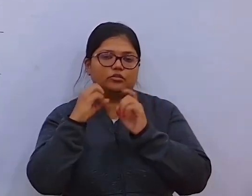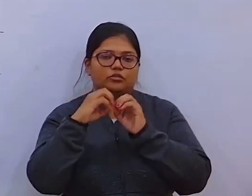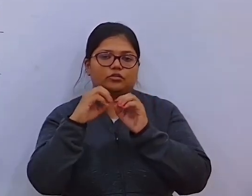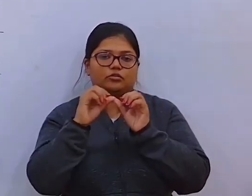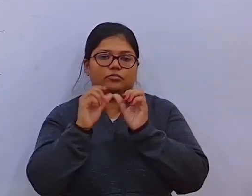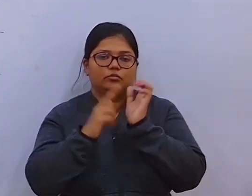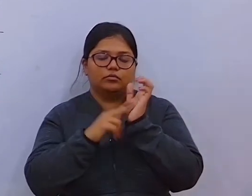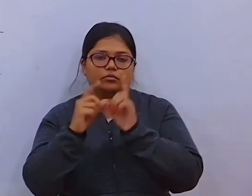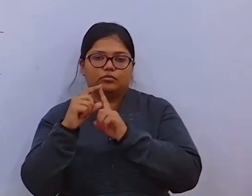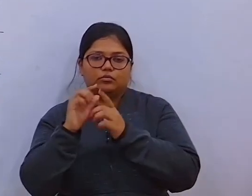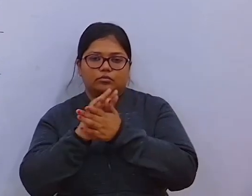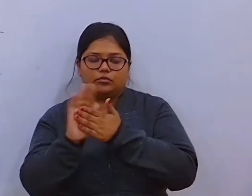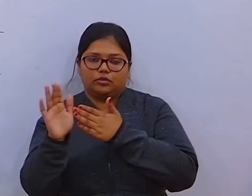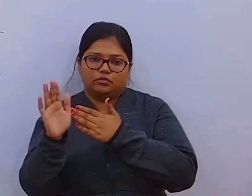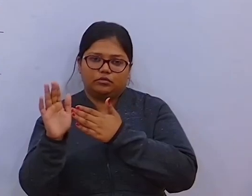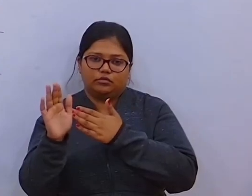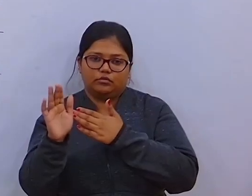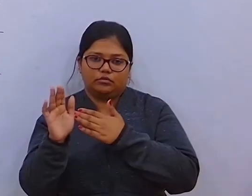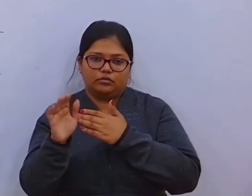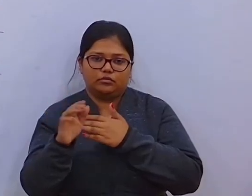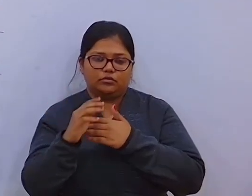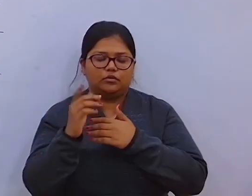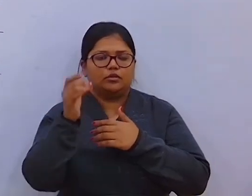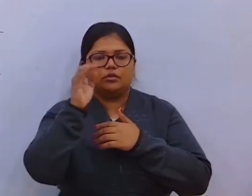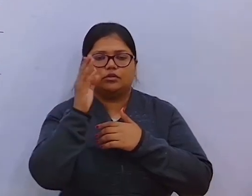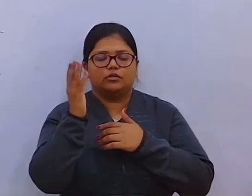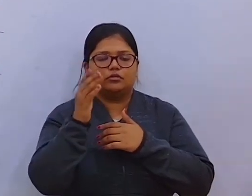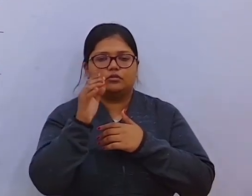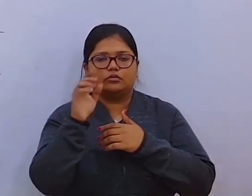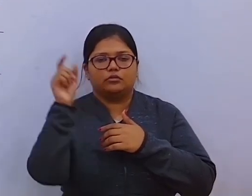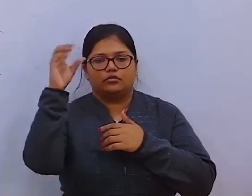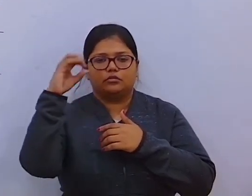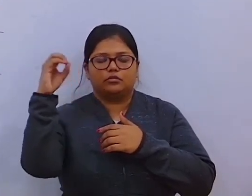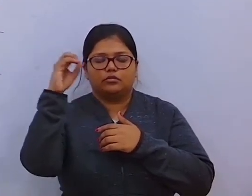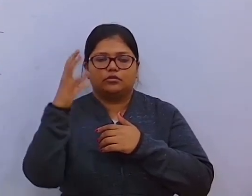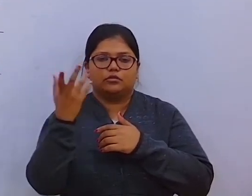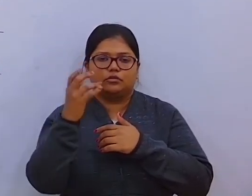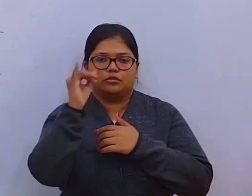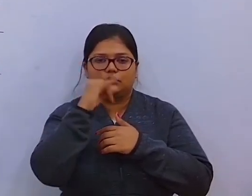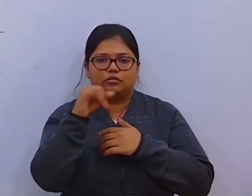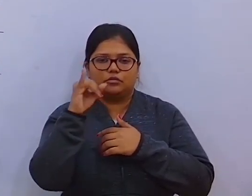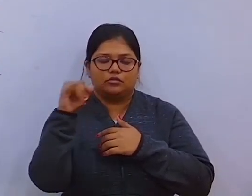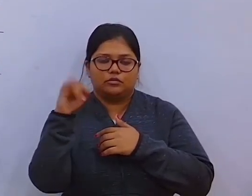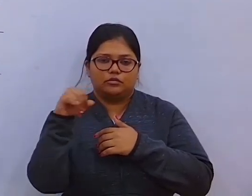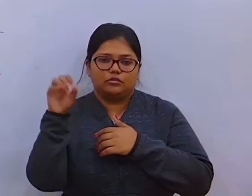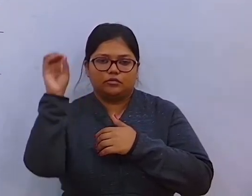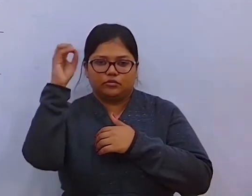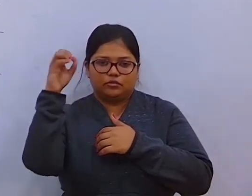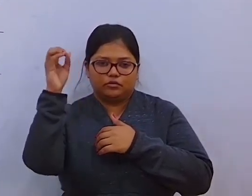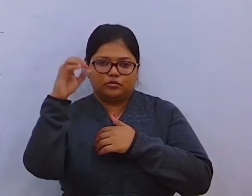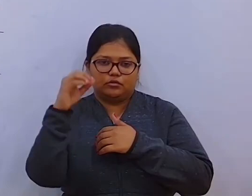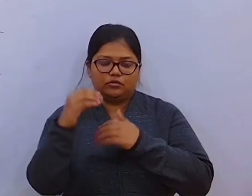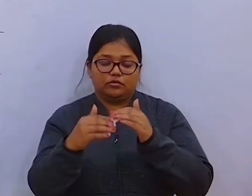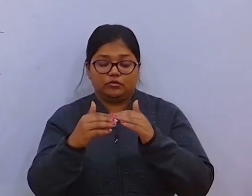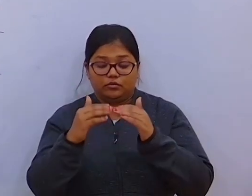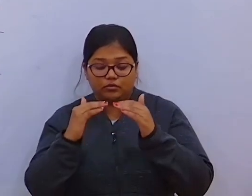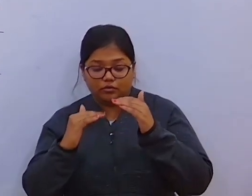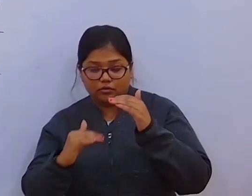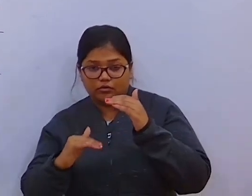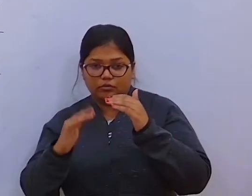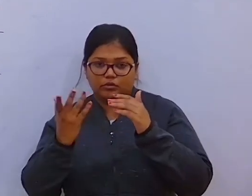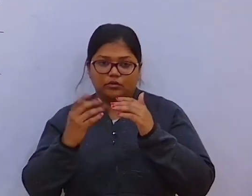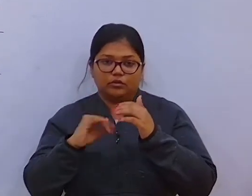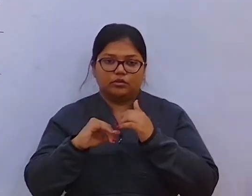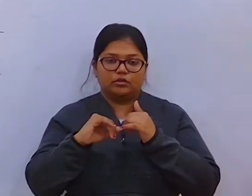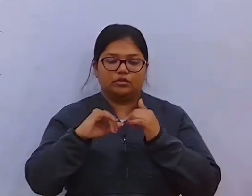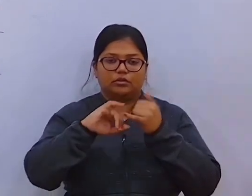66.5 डिग्री। और उसके बाद आपका आ जाएगा दक्षिणी ध्रुव, सबसे लास्ट वाला पॉइंट। ठीक,